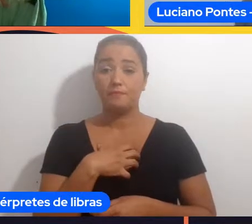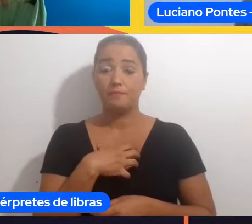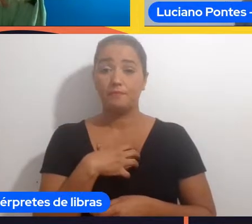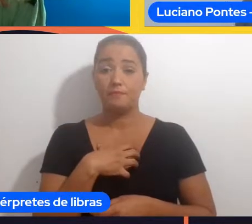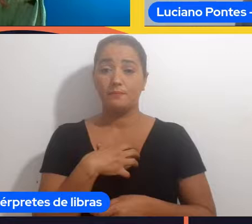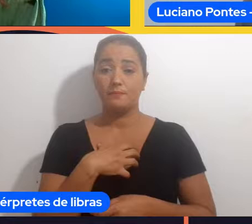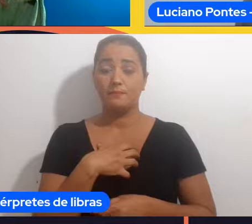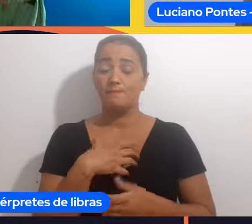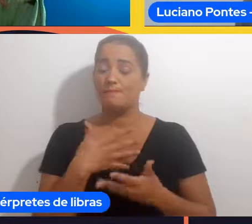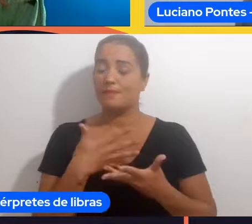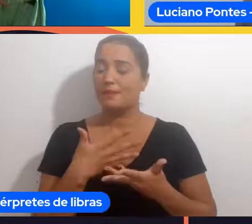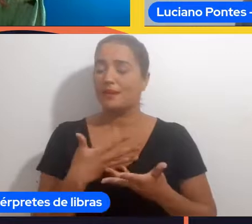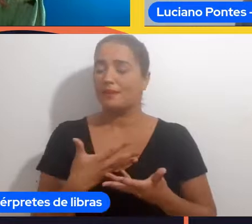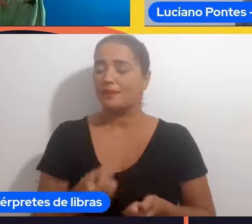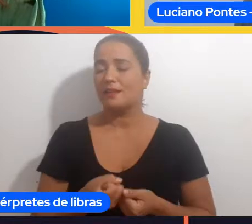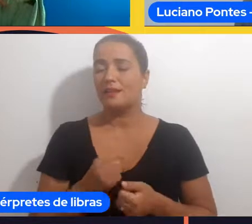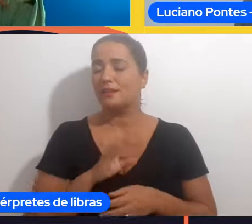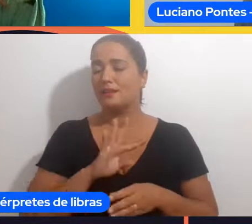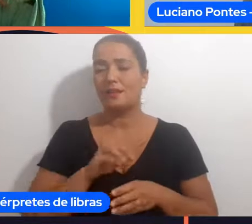aceito dentro do brincar.